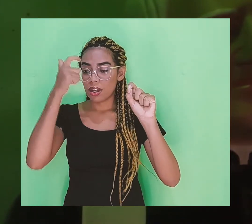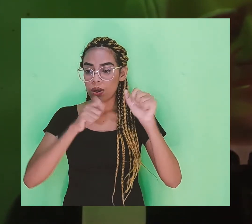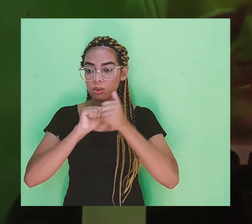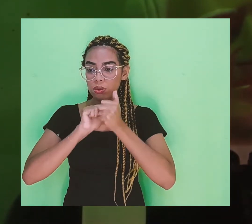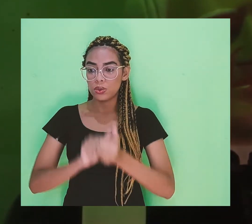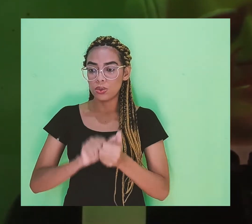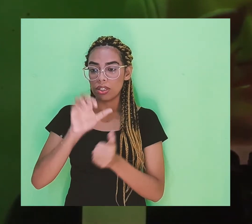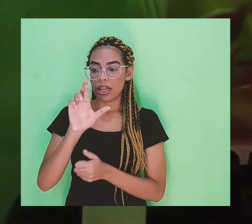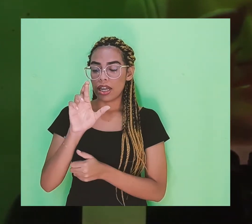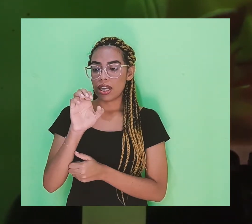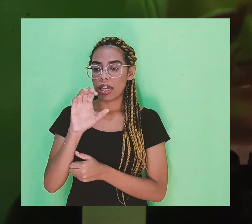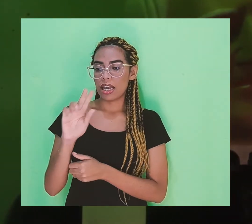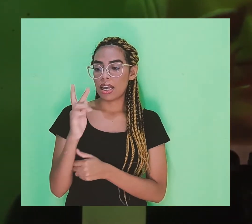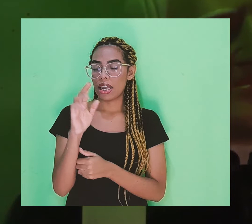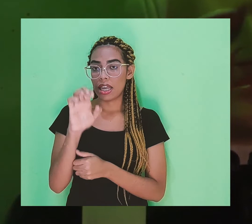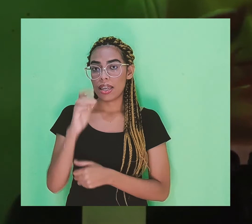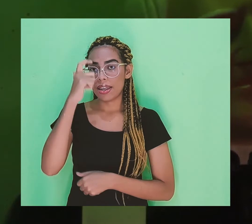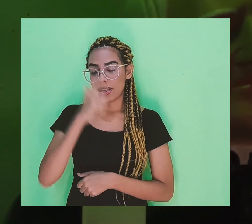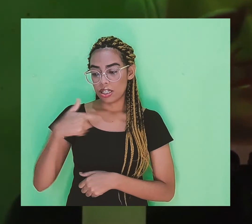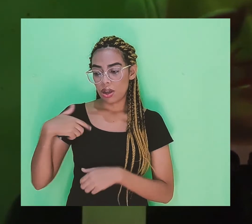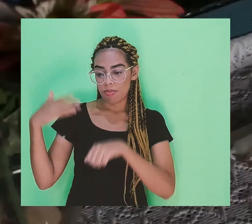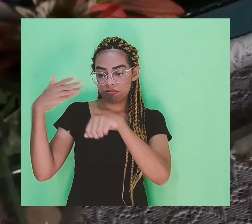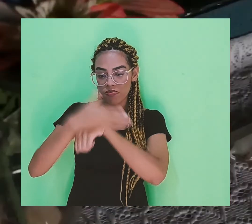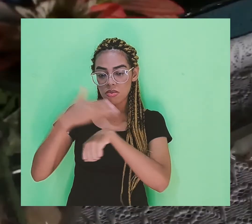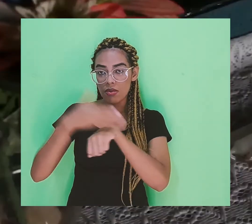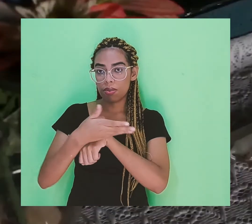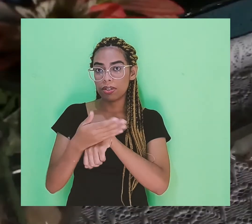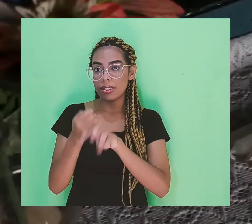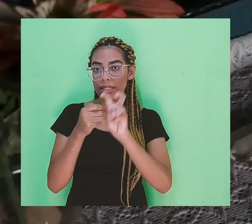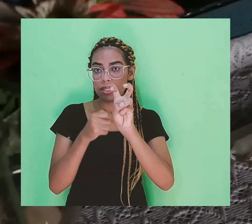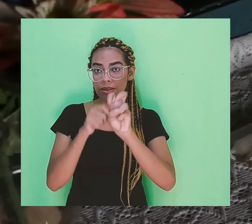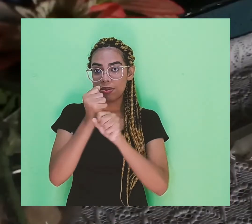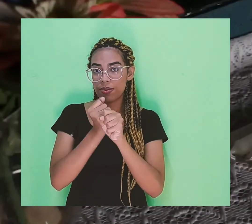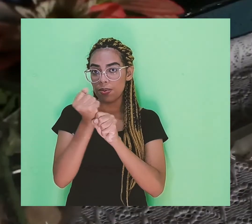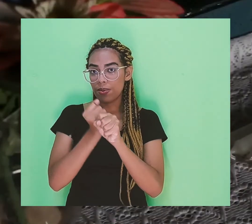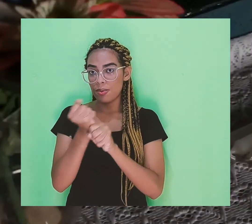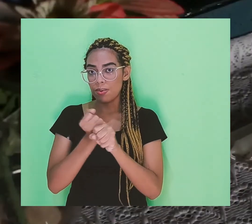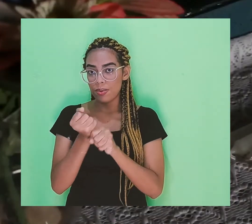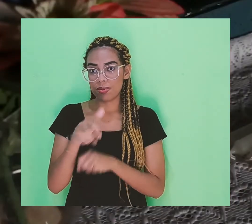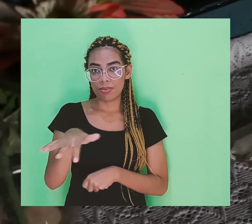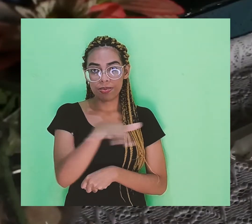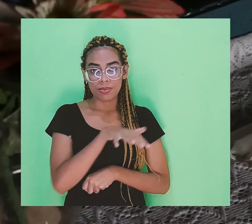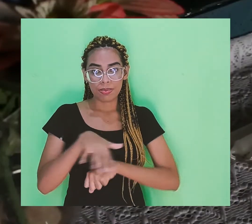creche. Né? Eu, quando era criança, eu fui uma criança que foi pra creche. Passei 5 anos da minha vida numa creche do